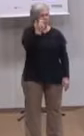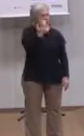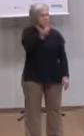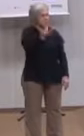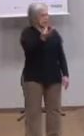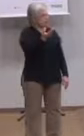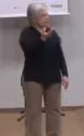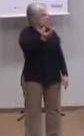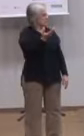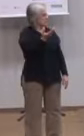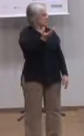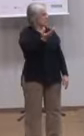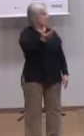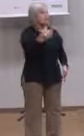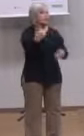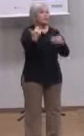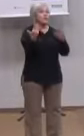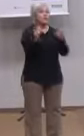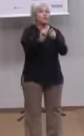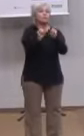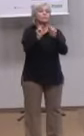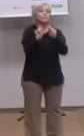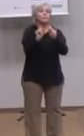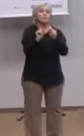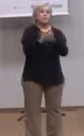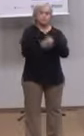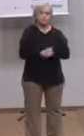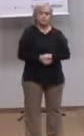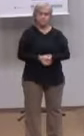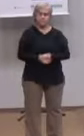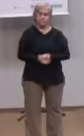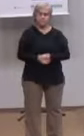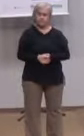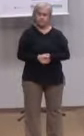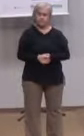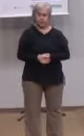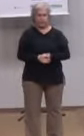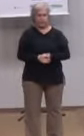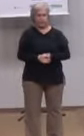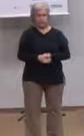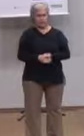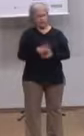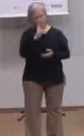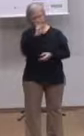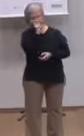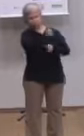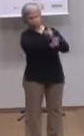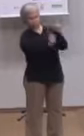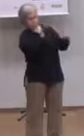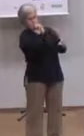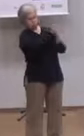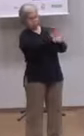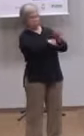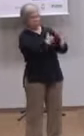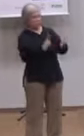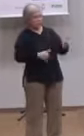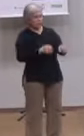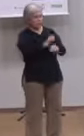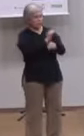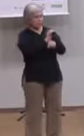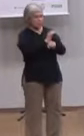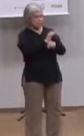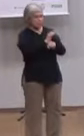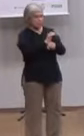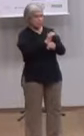Com certeza. E aí, o que fazer? O que fazer? Jogar pedra no Estado? Não.